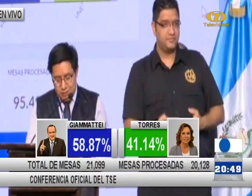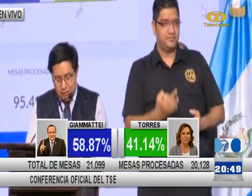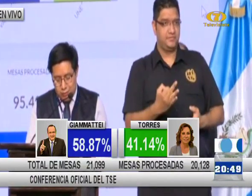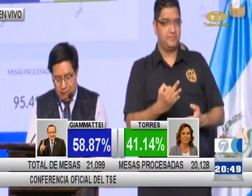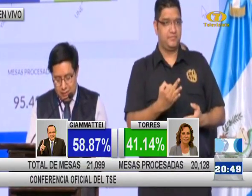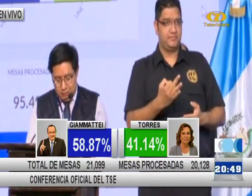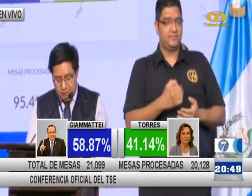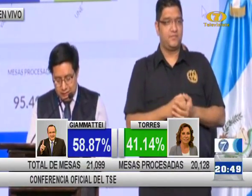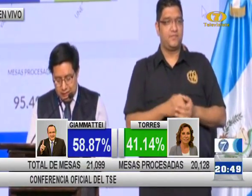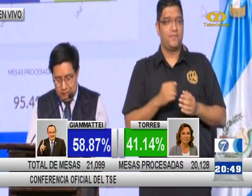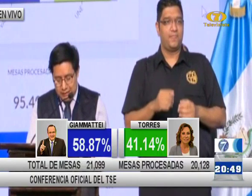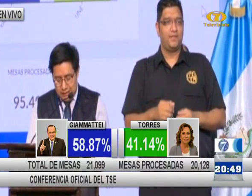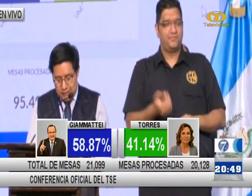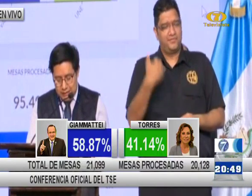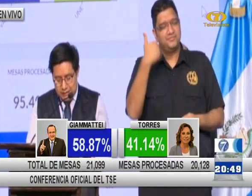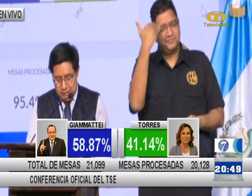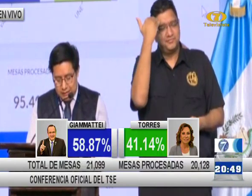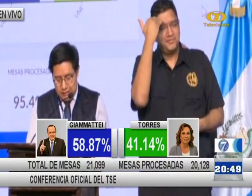Obviamente, estos resultados,